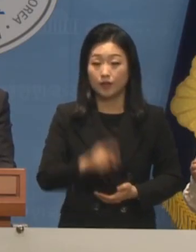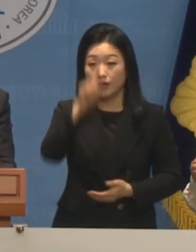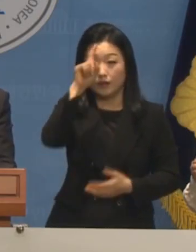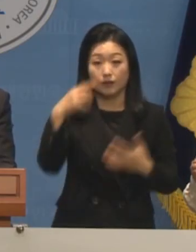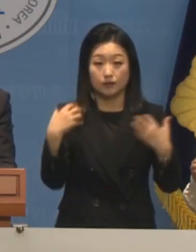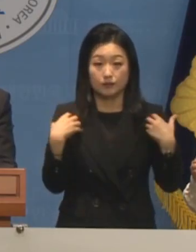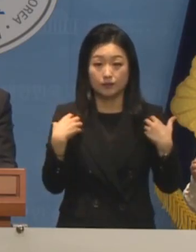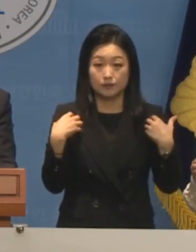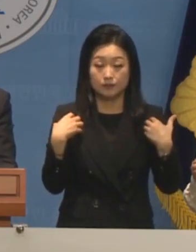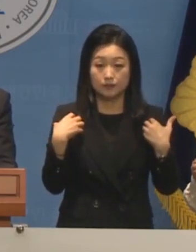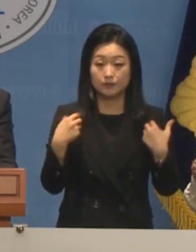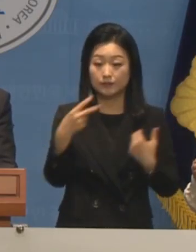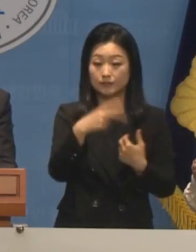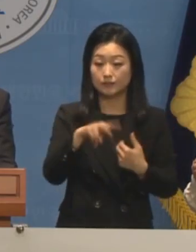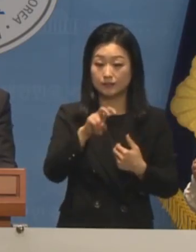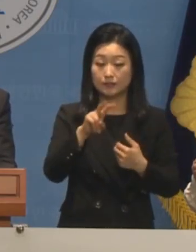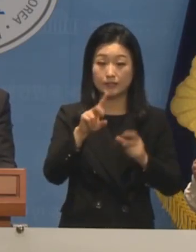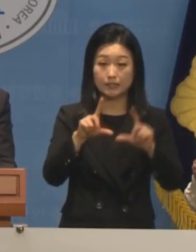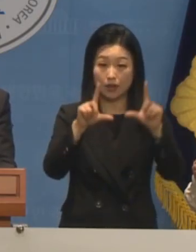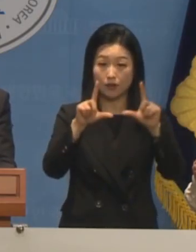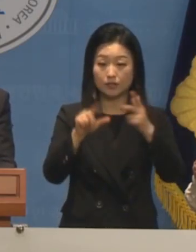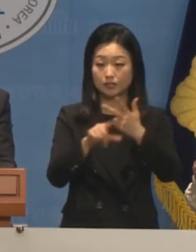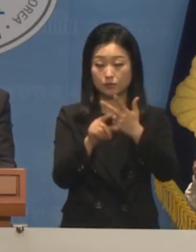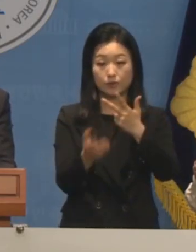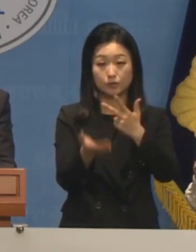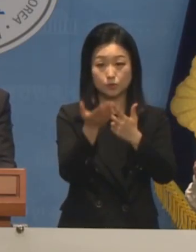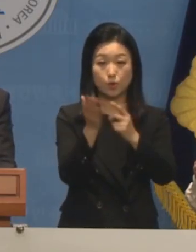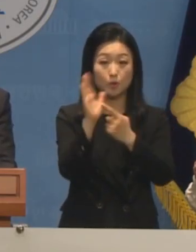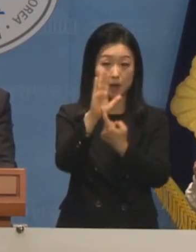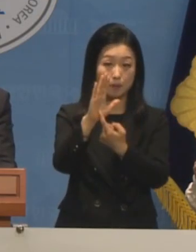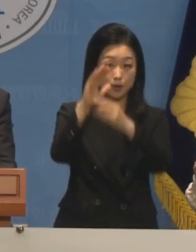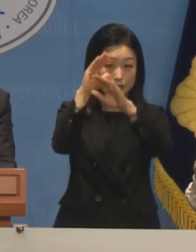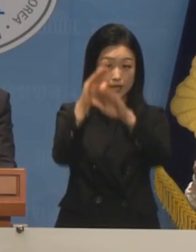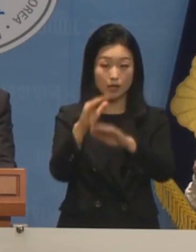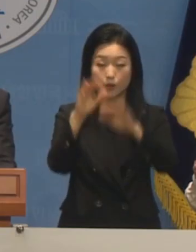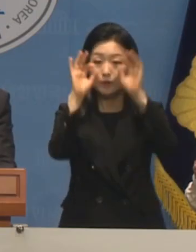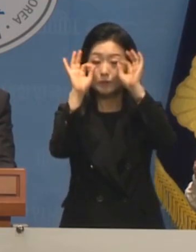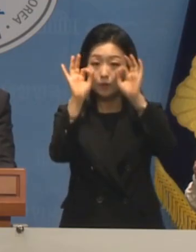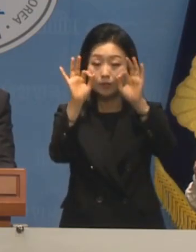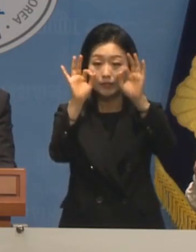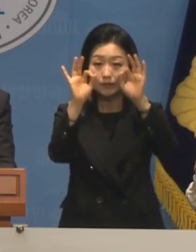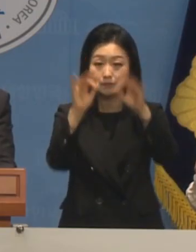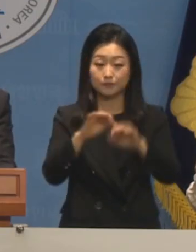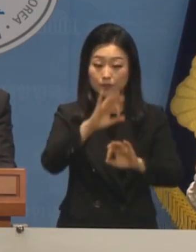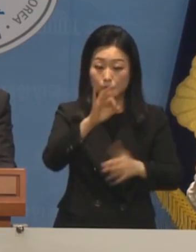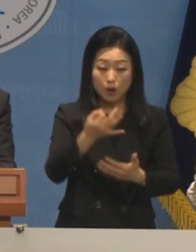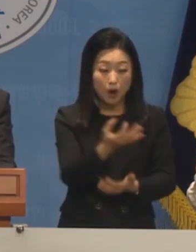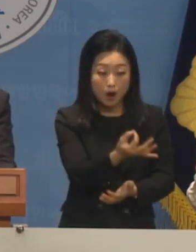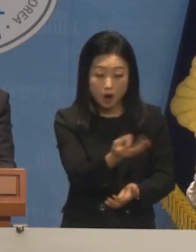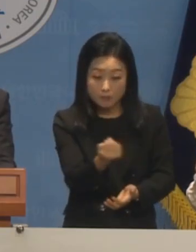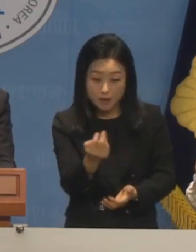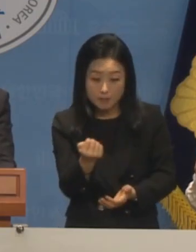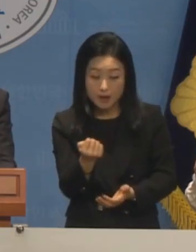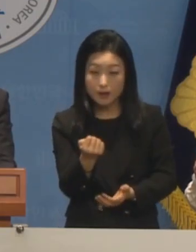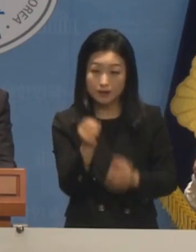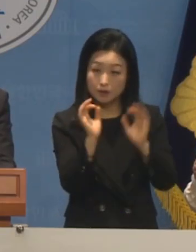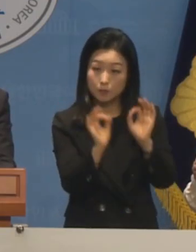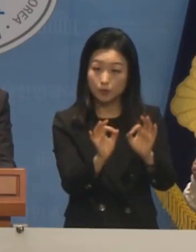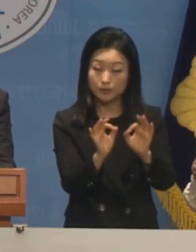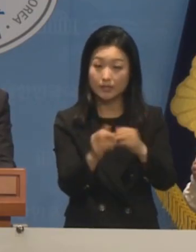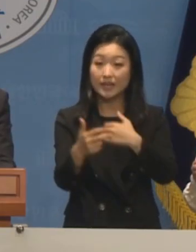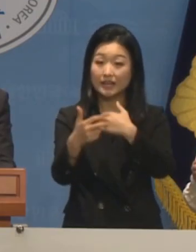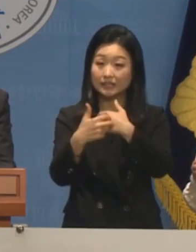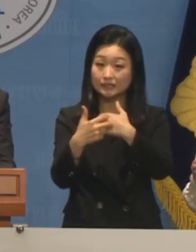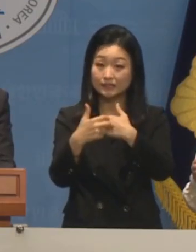2022년 2022년 7월 초 발표한 보건의료 인력 임금 실 조사에 따르면 의사들의